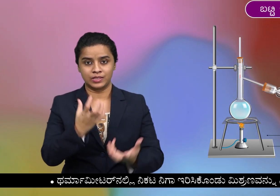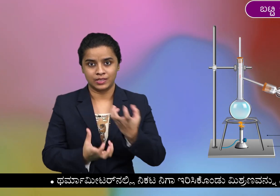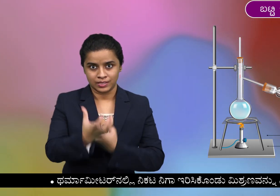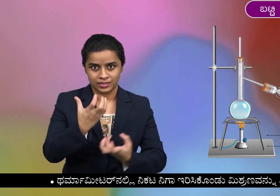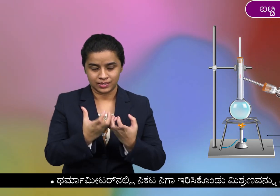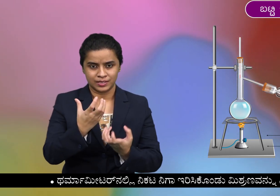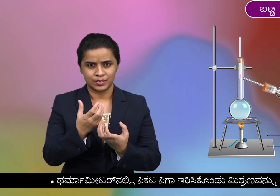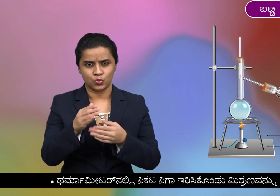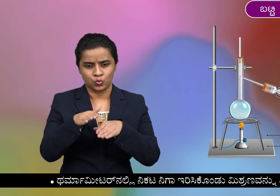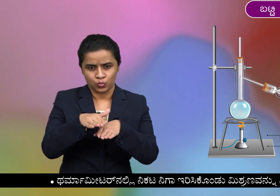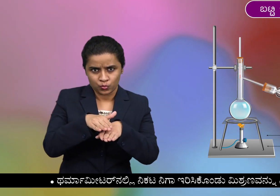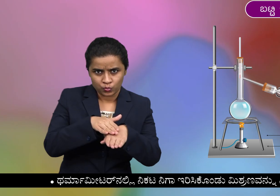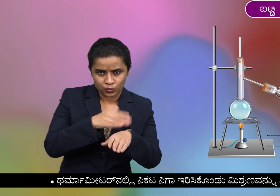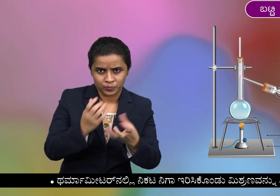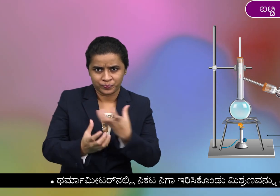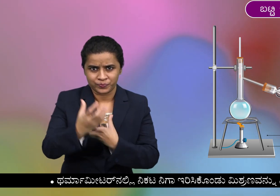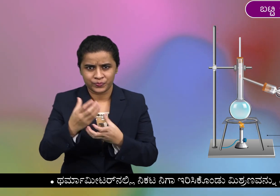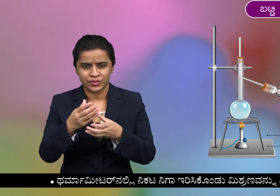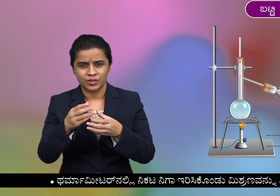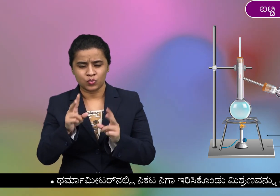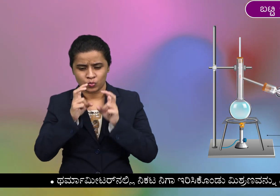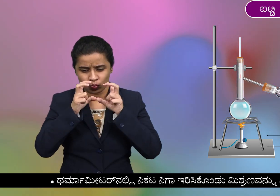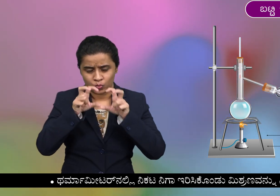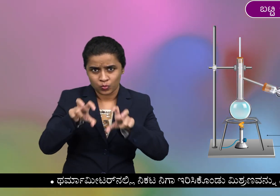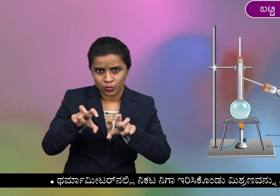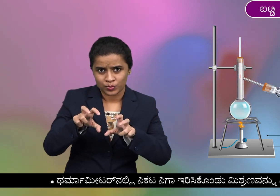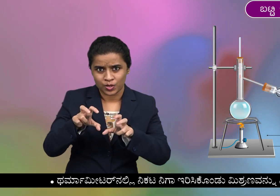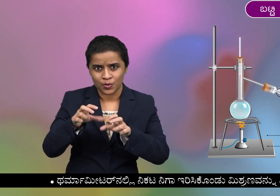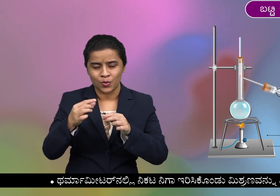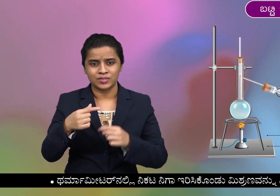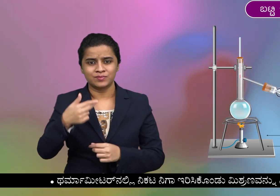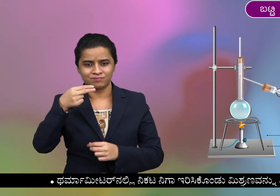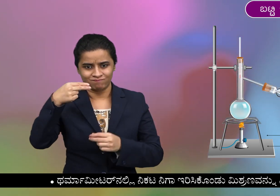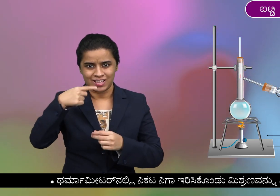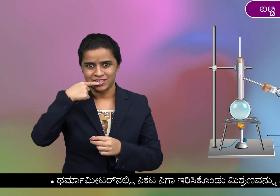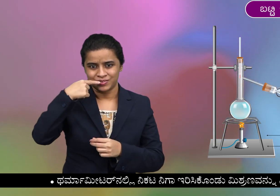ಥರ್ಮಾಮೀಟರ್ನಲ್ಲಿ ನಿಕಟ ನಿಗಾ ಇರಿಸಿಕೊಂಡು ಮಿಶ್ರಣವನ್ನು ನಿಧಾನವಾಗಿ ಬಿಸಿ ಮಾಡಿ.